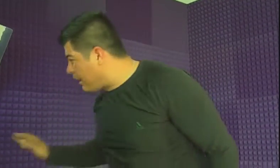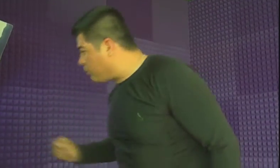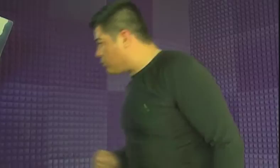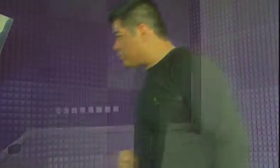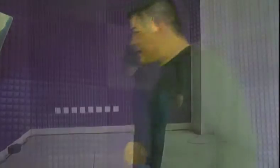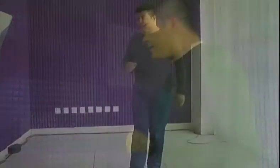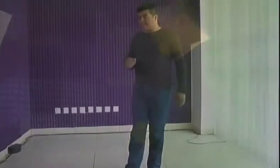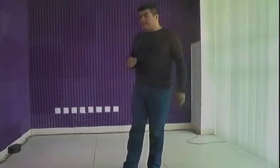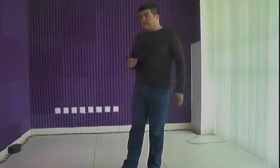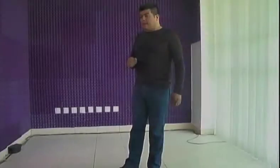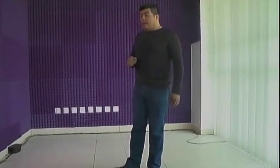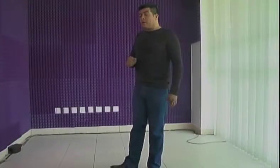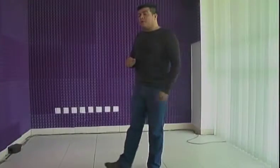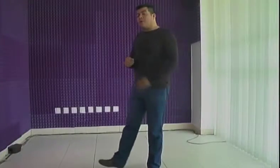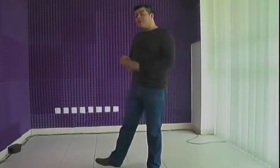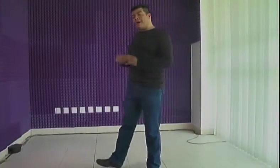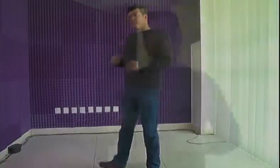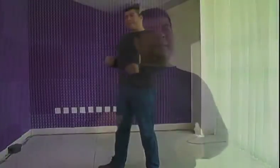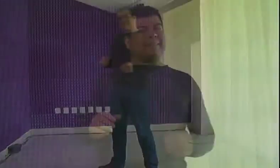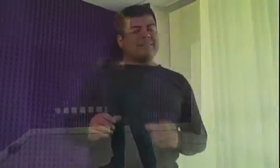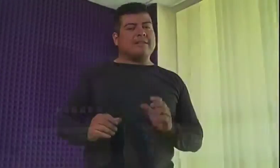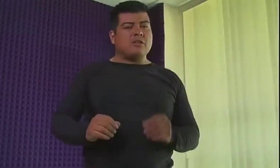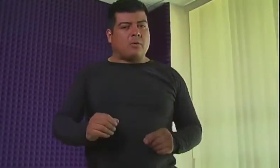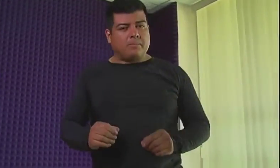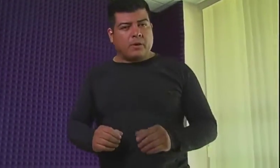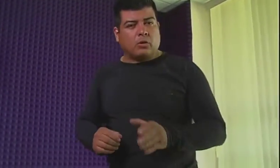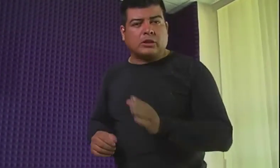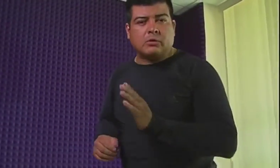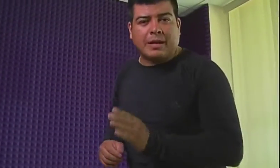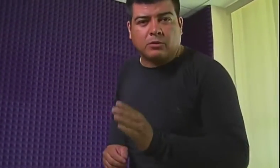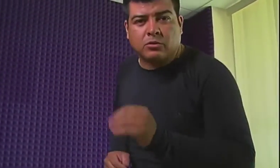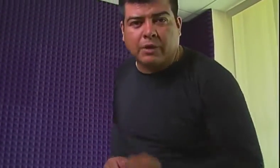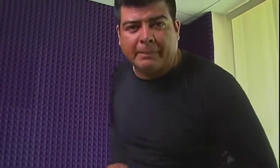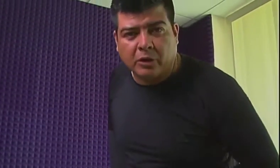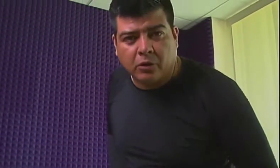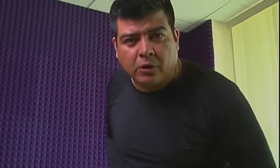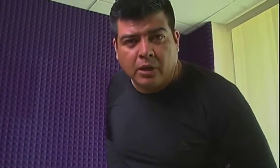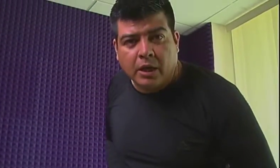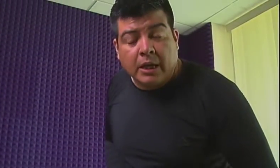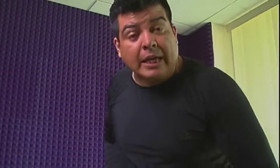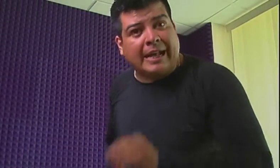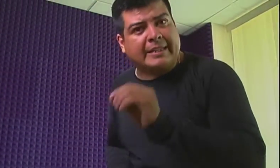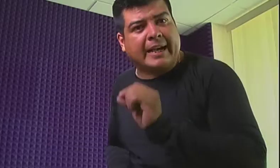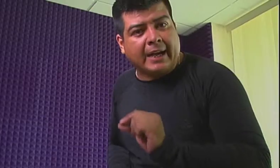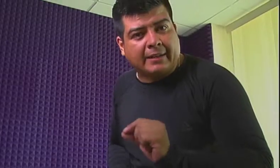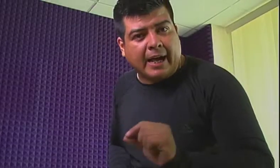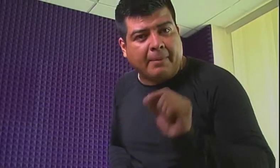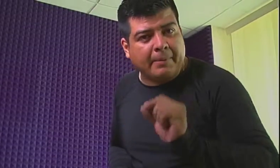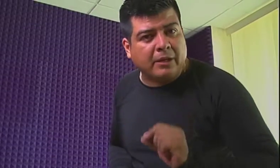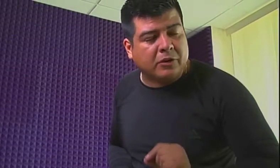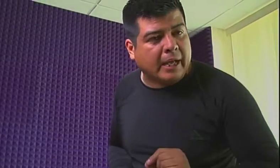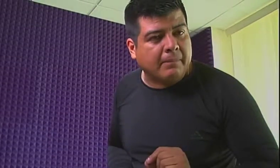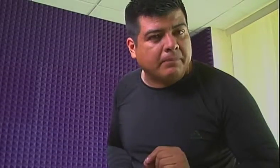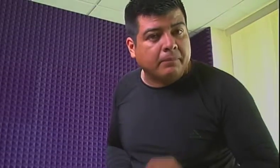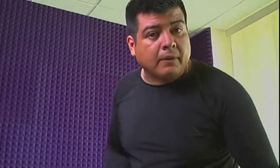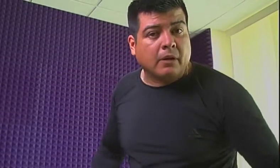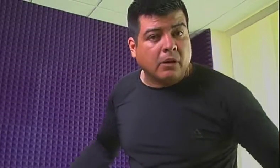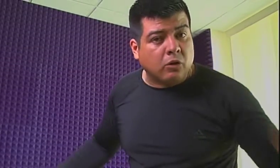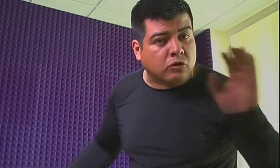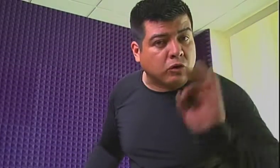algunos días. Cuando Artaban decidió continuar con su camino y al llegar a Babilonia, los otros